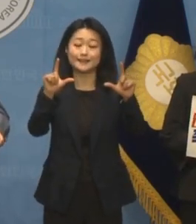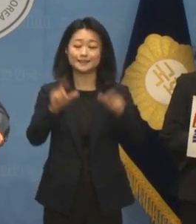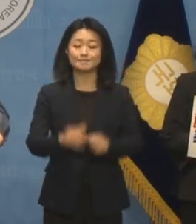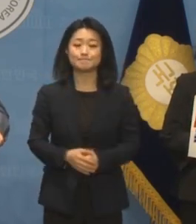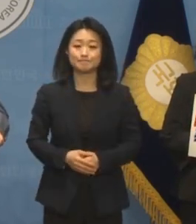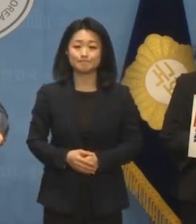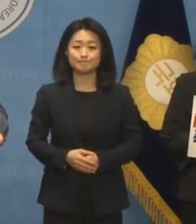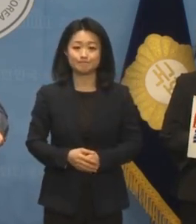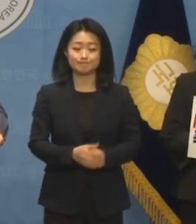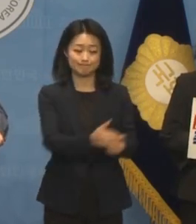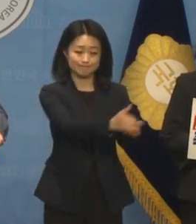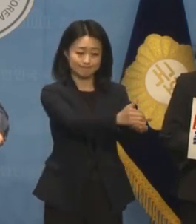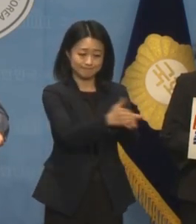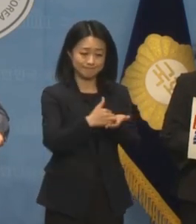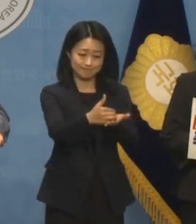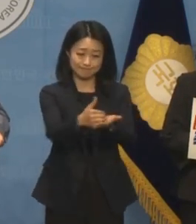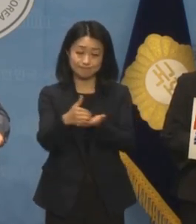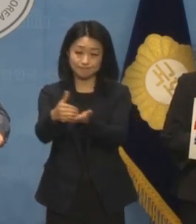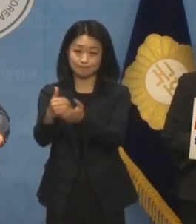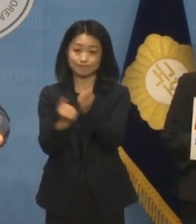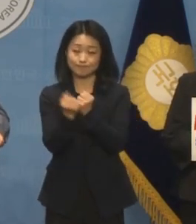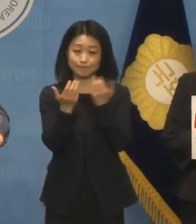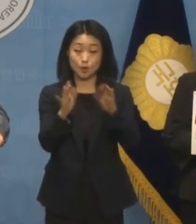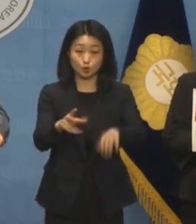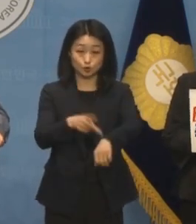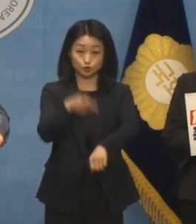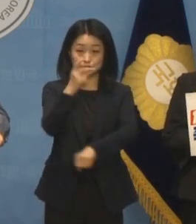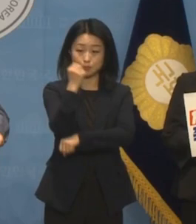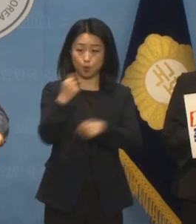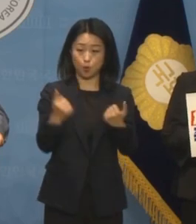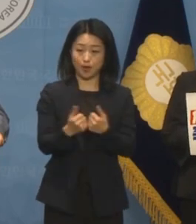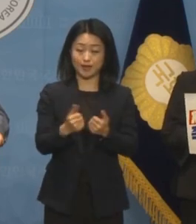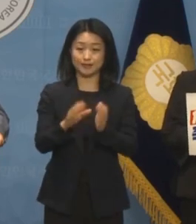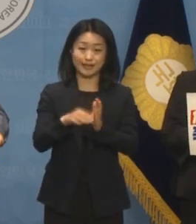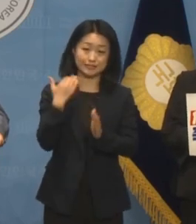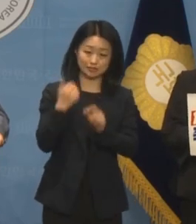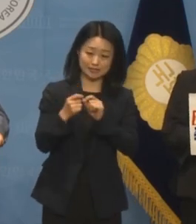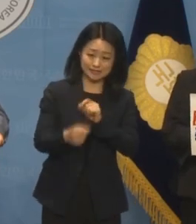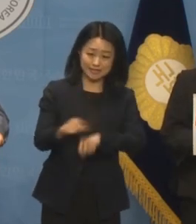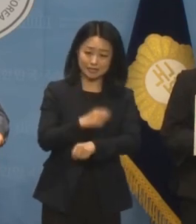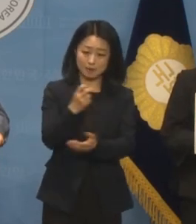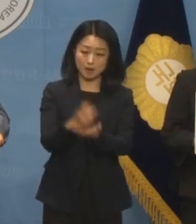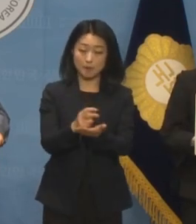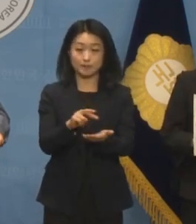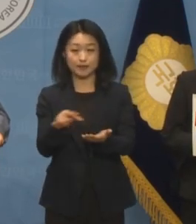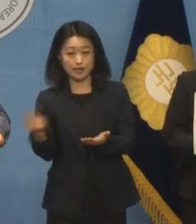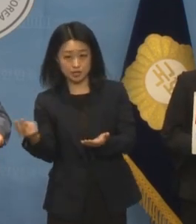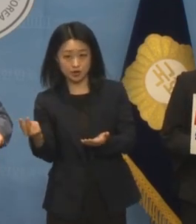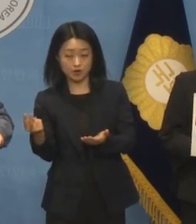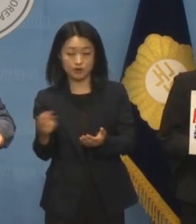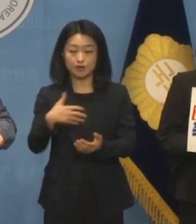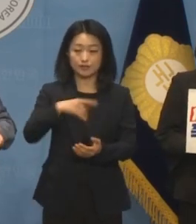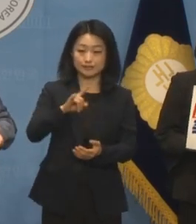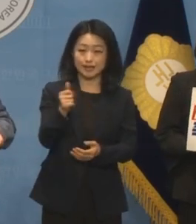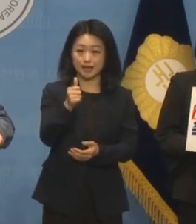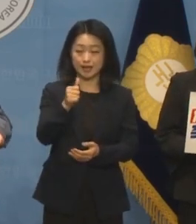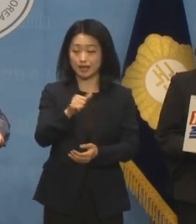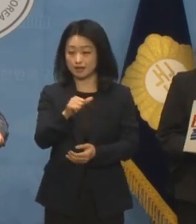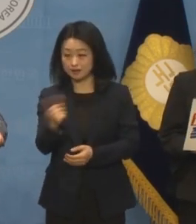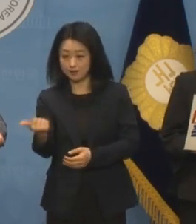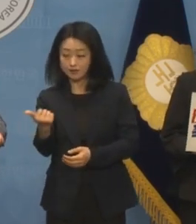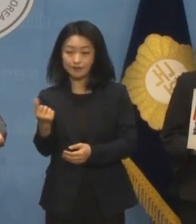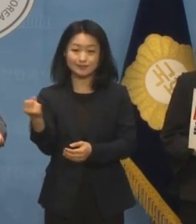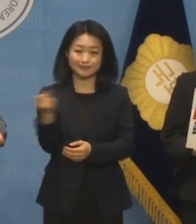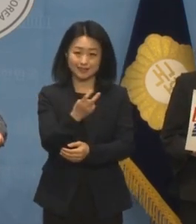각계 목소리 들어보도록 하겠습니다. 오늘 오후 2시부터 본회의에서 전세사기 특별법 개정안과 최상병 특검법